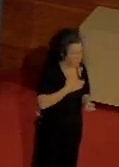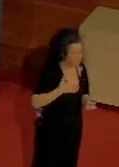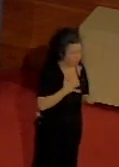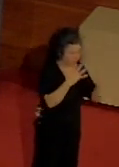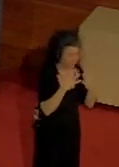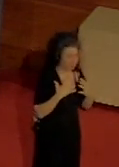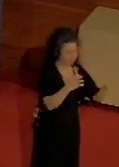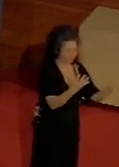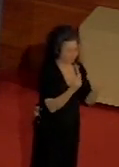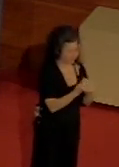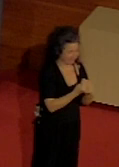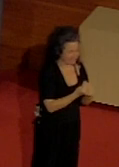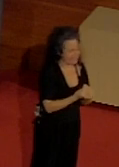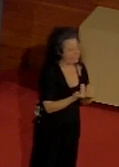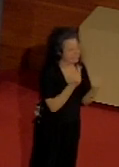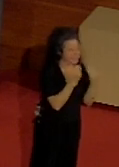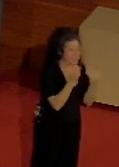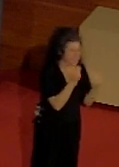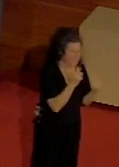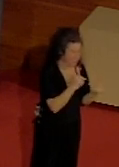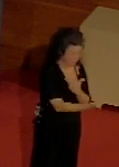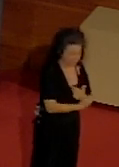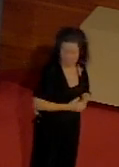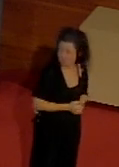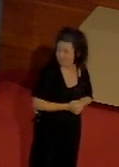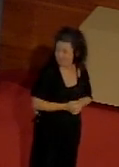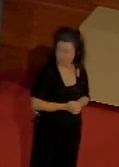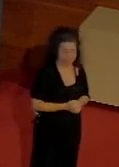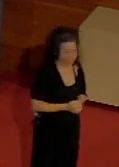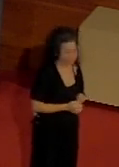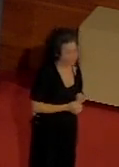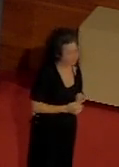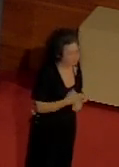que nada, es que ricasco. Y